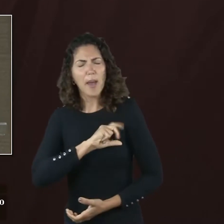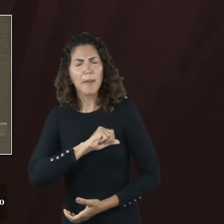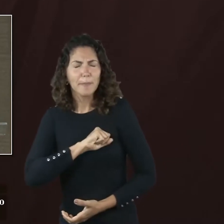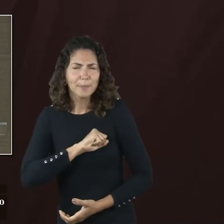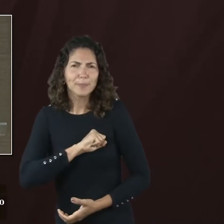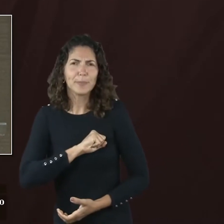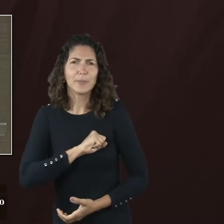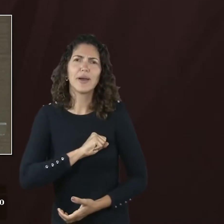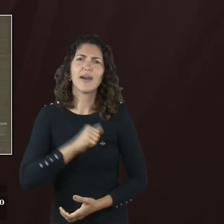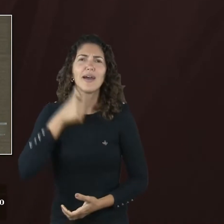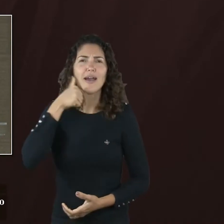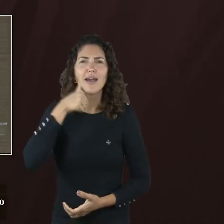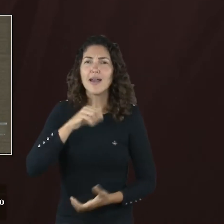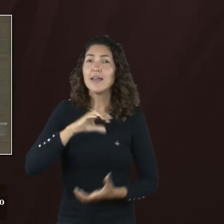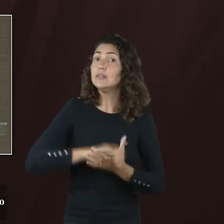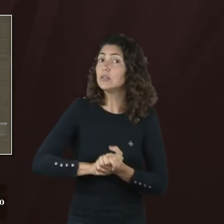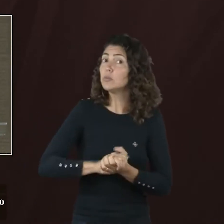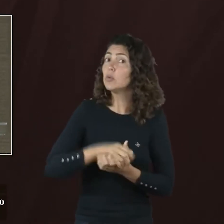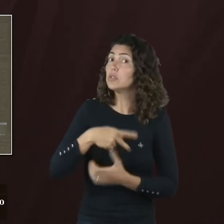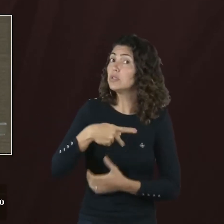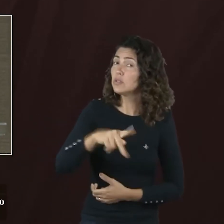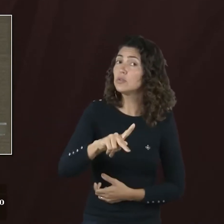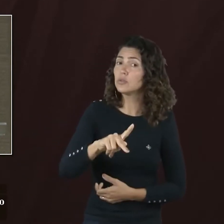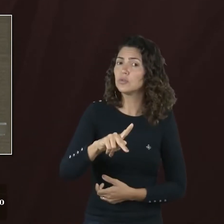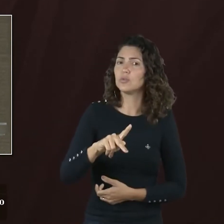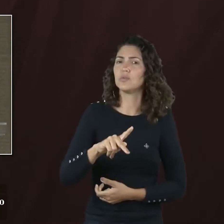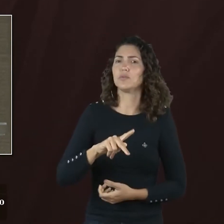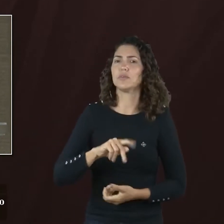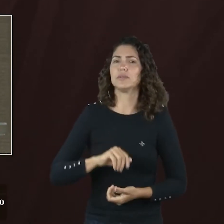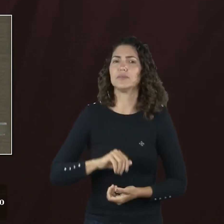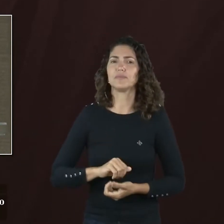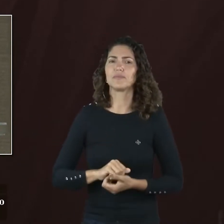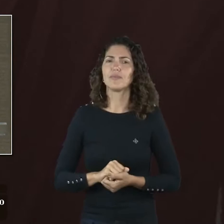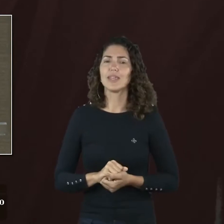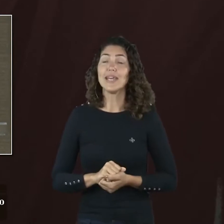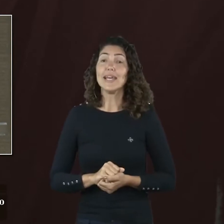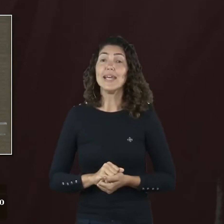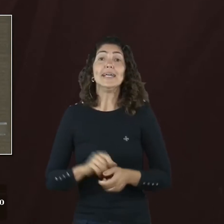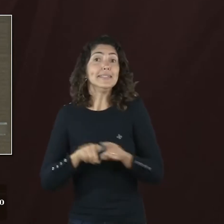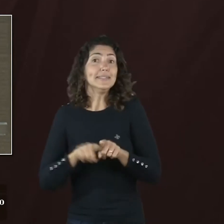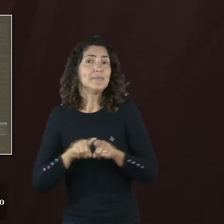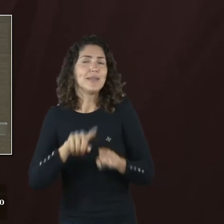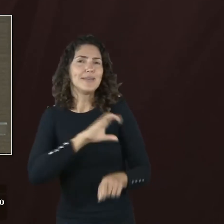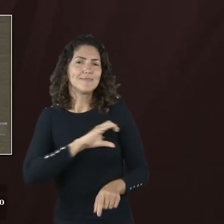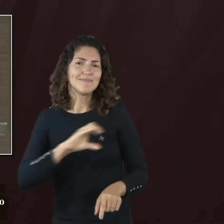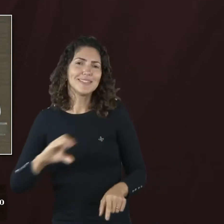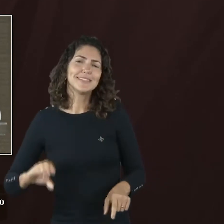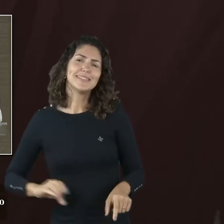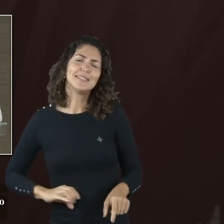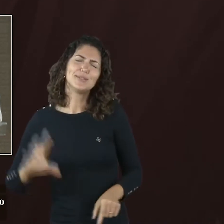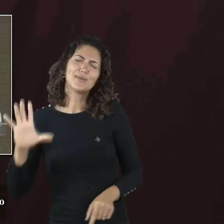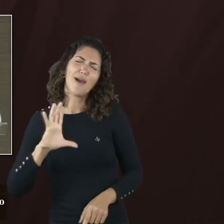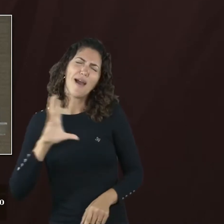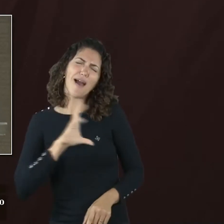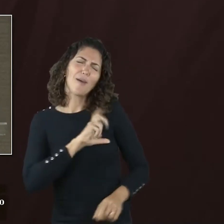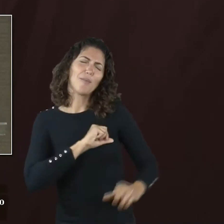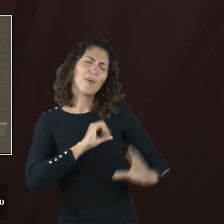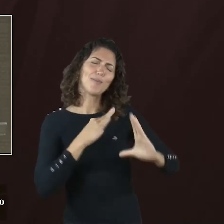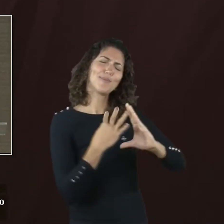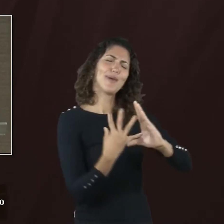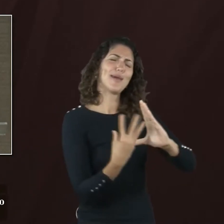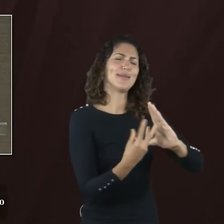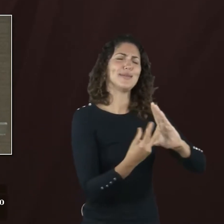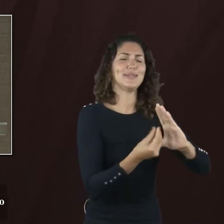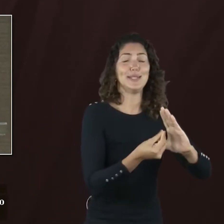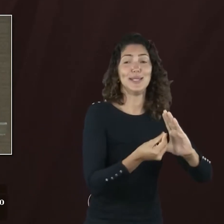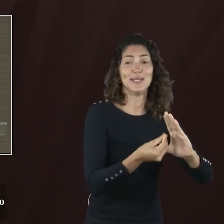ela. Essa etapa termina a obra do Filho, não é isso? Ele amou a igreja e a si mesmo